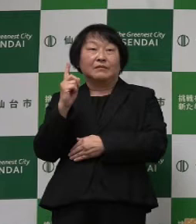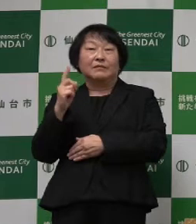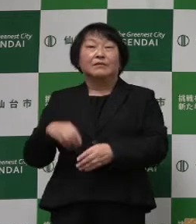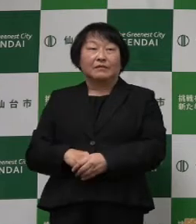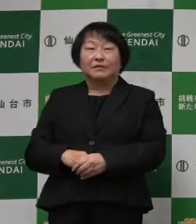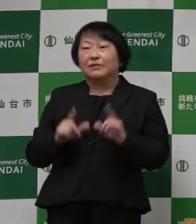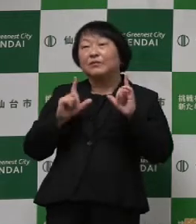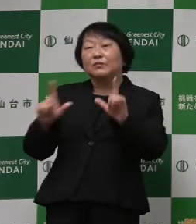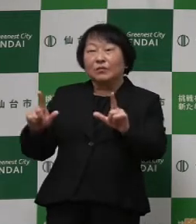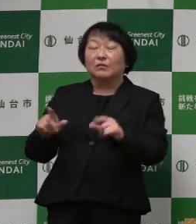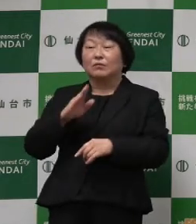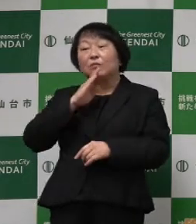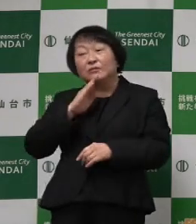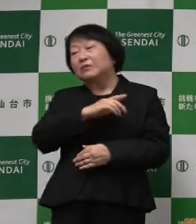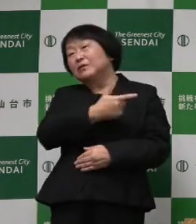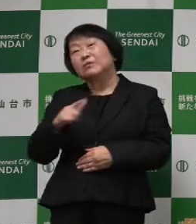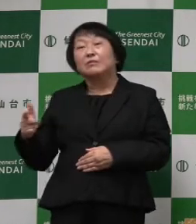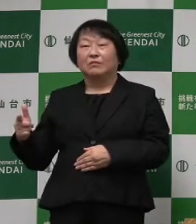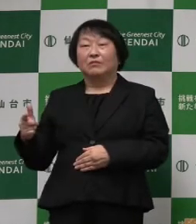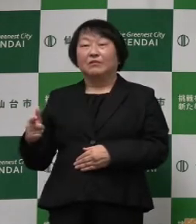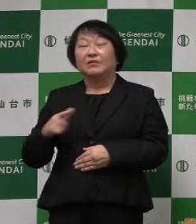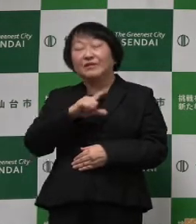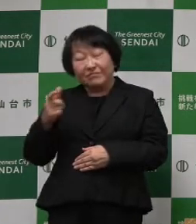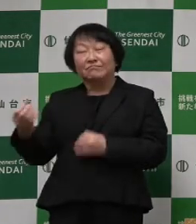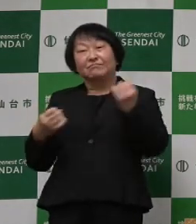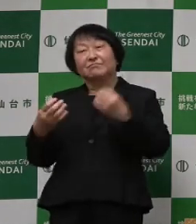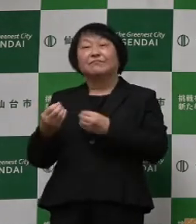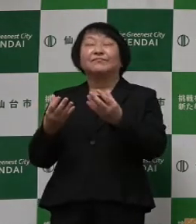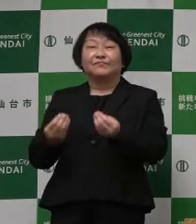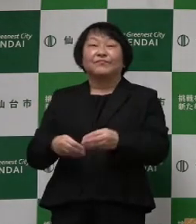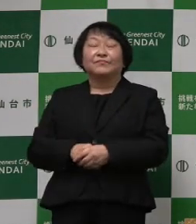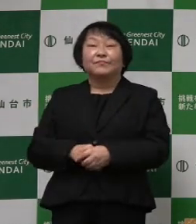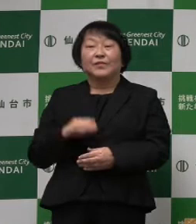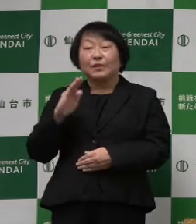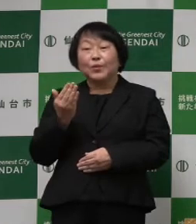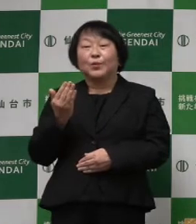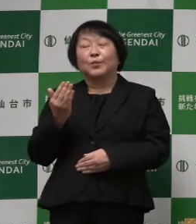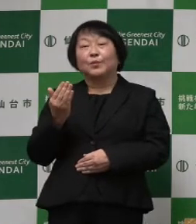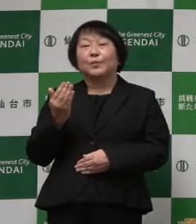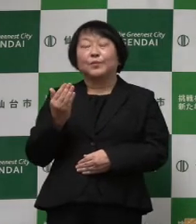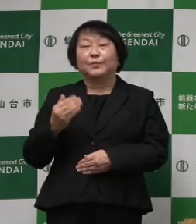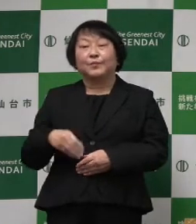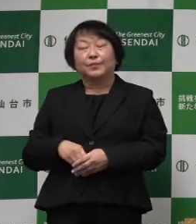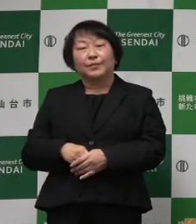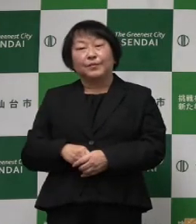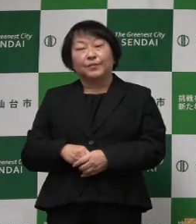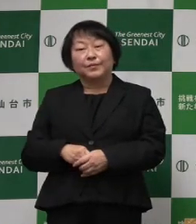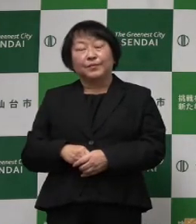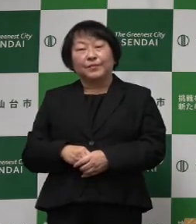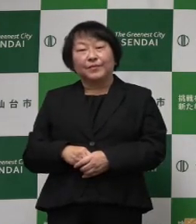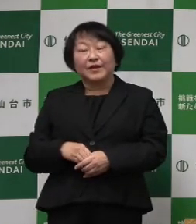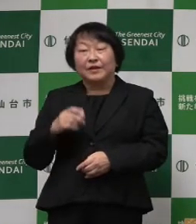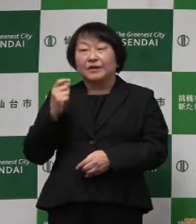か。 ですね、いろいろです。本当にさまざまな声をいただきました。ただあれですね、そうですよねと、